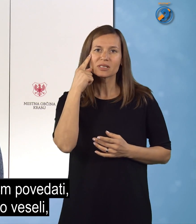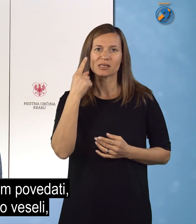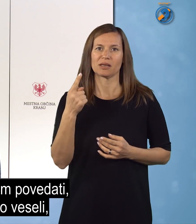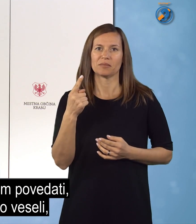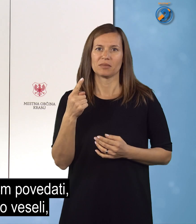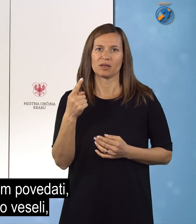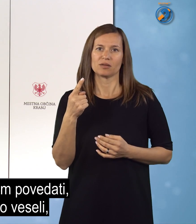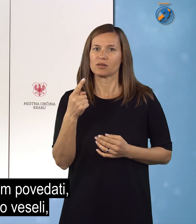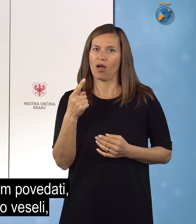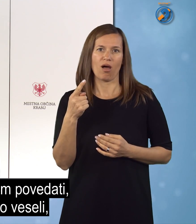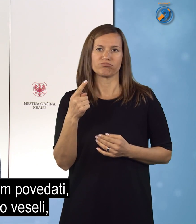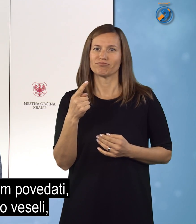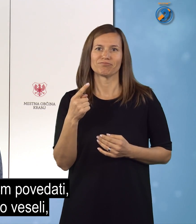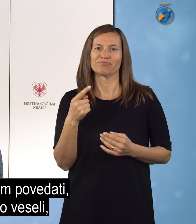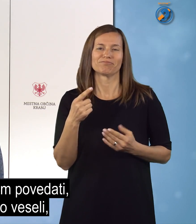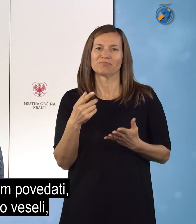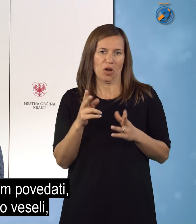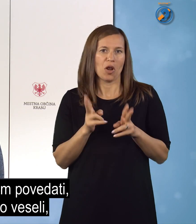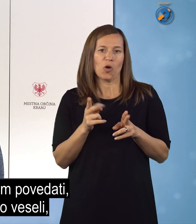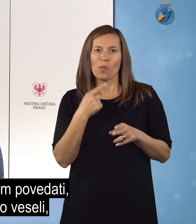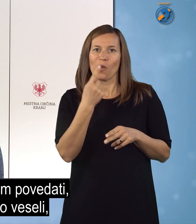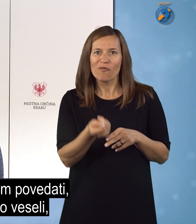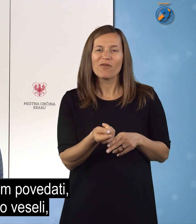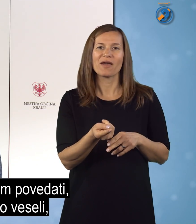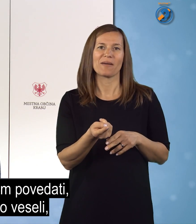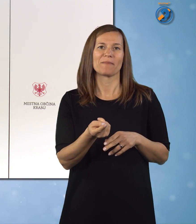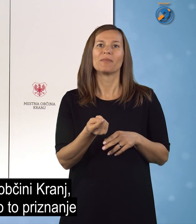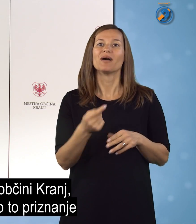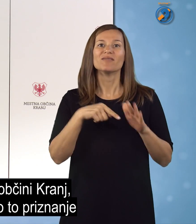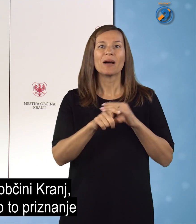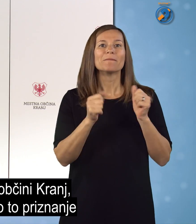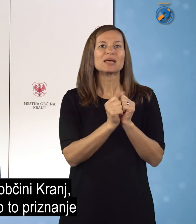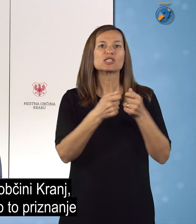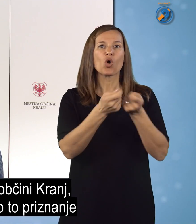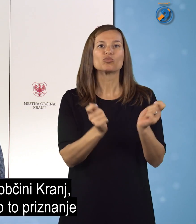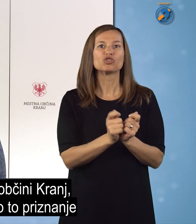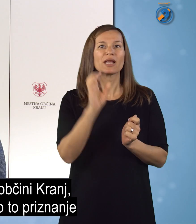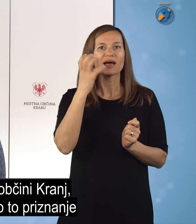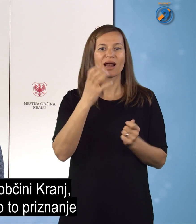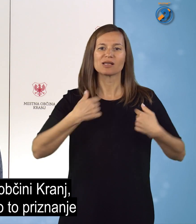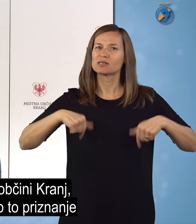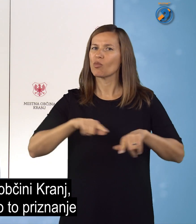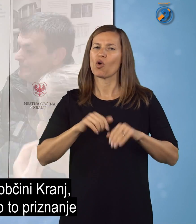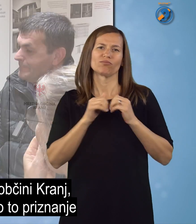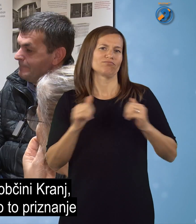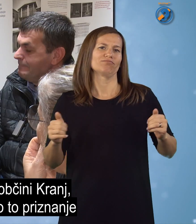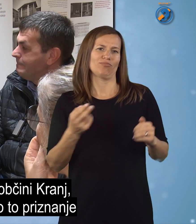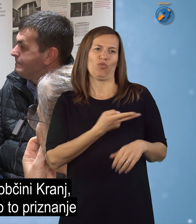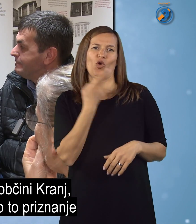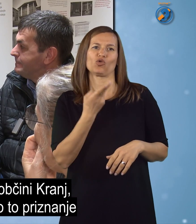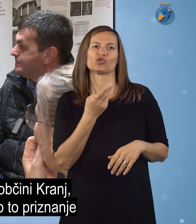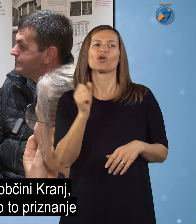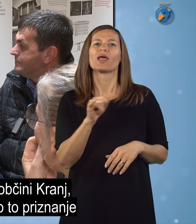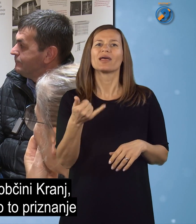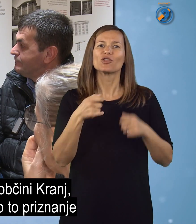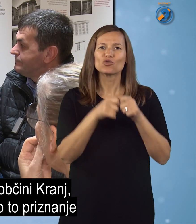Verjetno ni problema povedati, da smo izredno veseli in ponosni v Mestni občini Kranj, da je